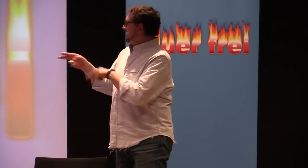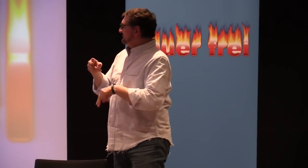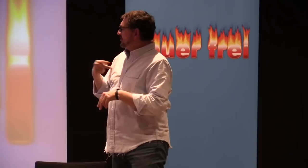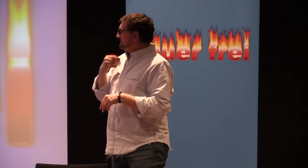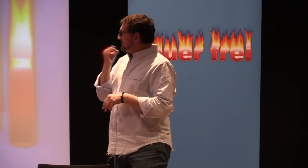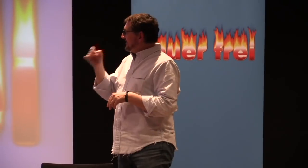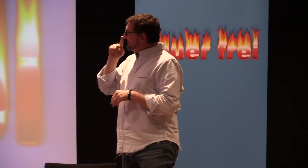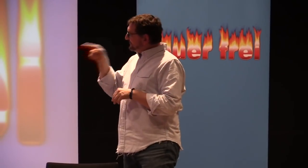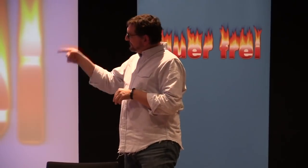Okay.